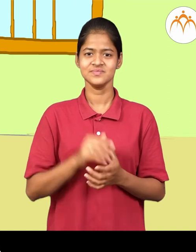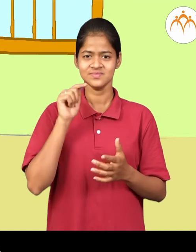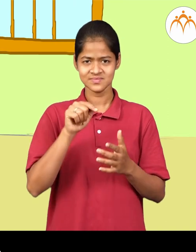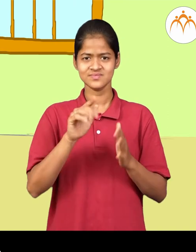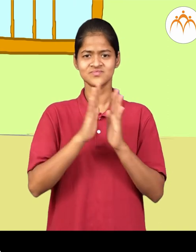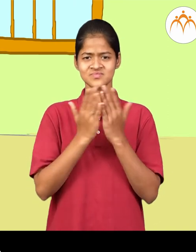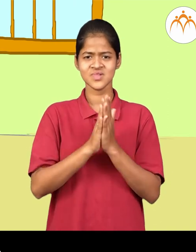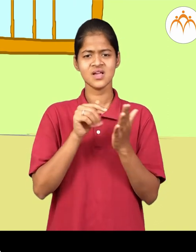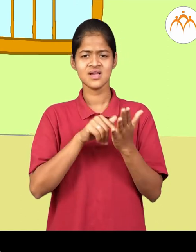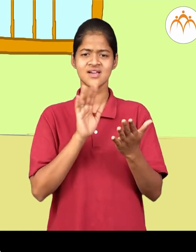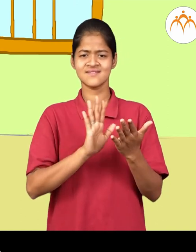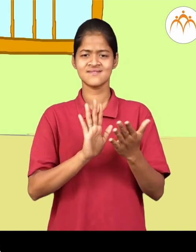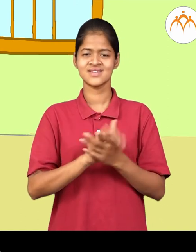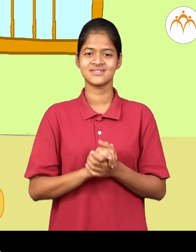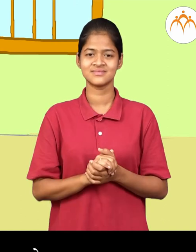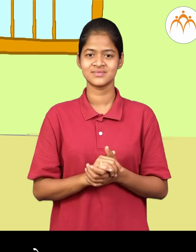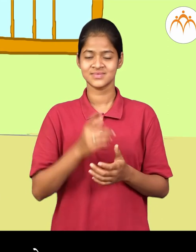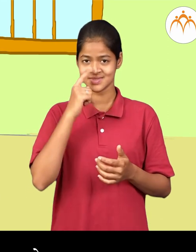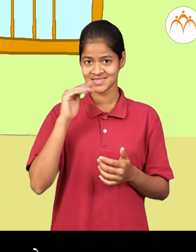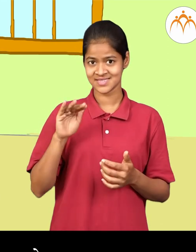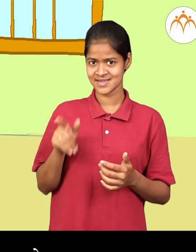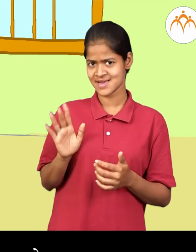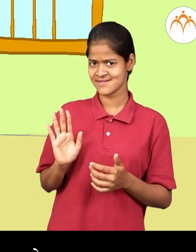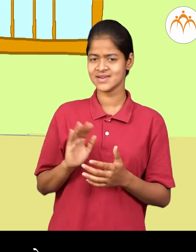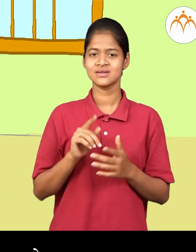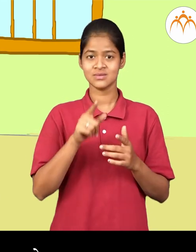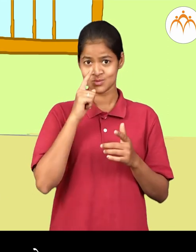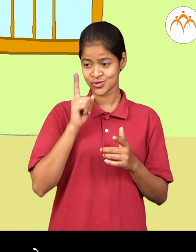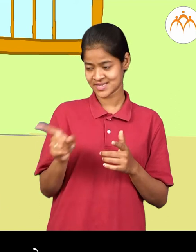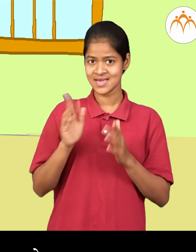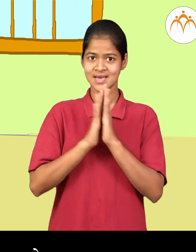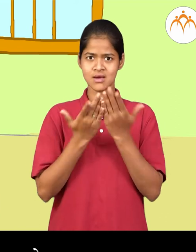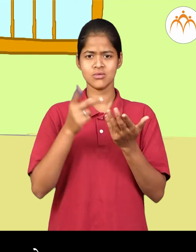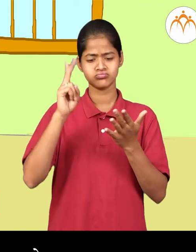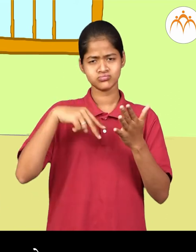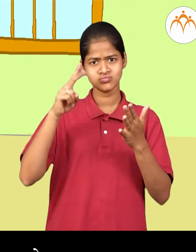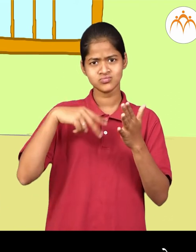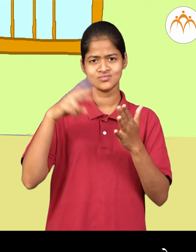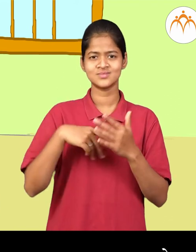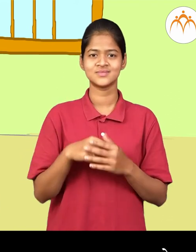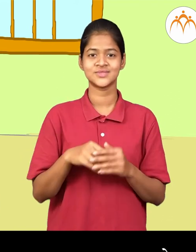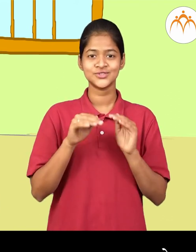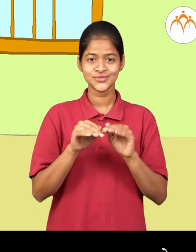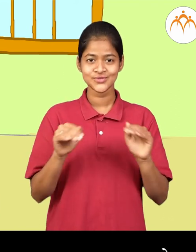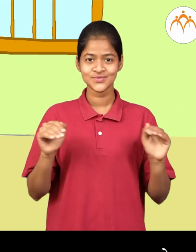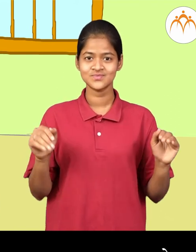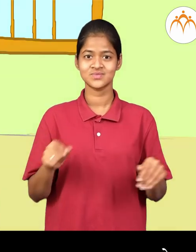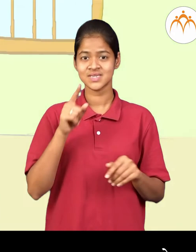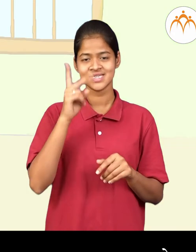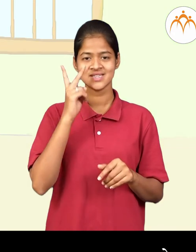पुंगी पुंगी पुस्तक व्हाट्सएप से कि मुलांनो पहन